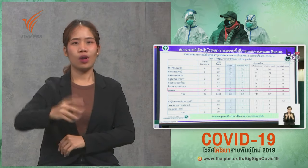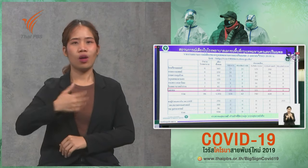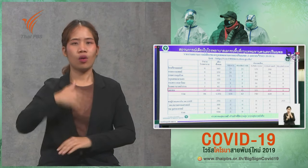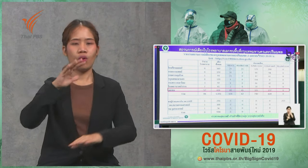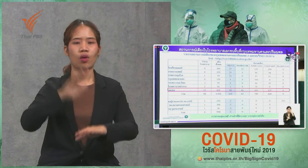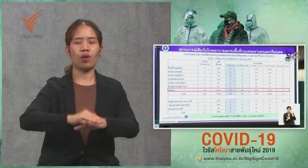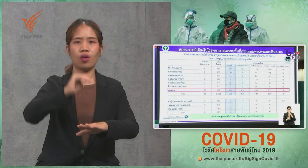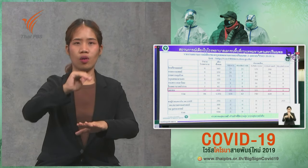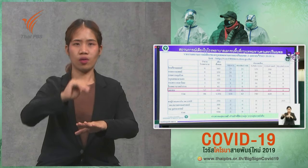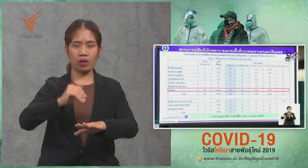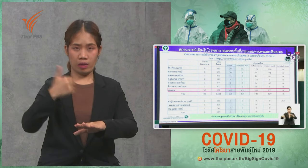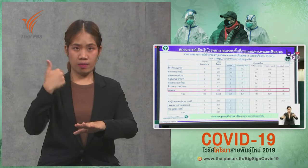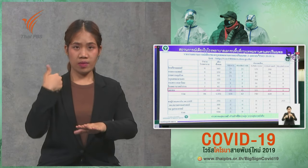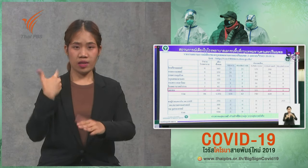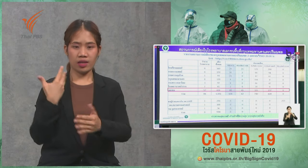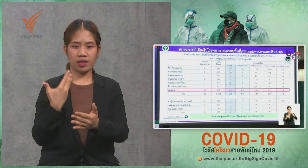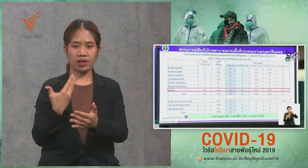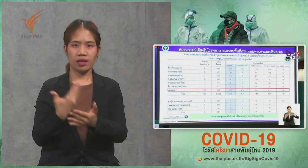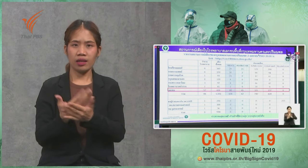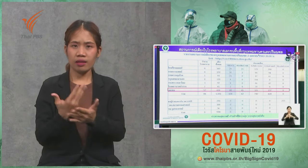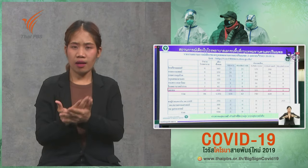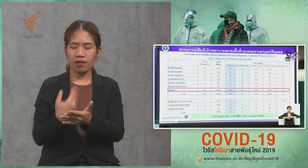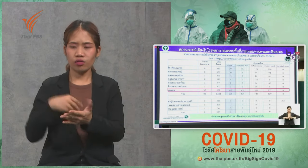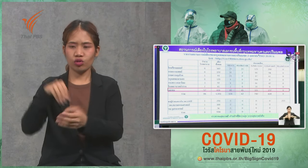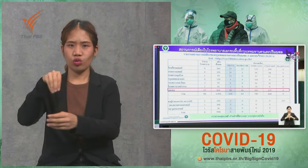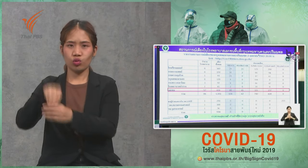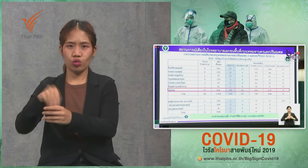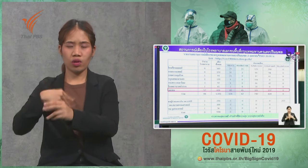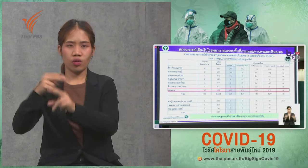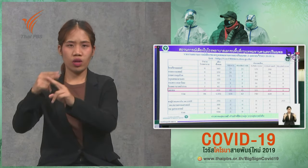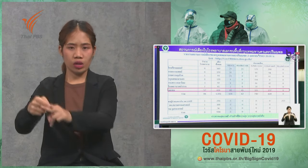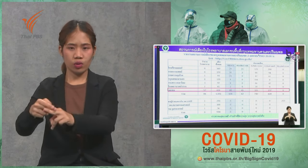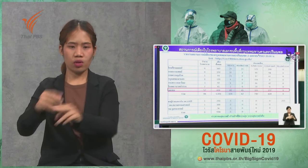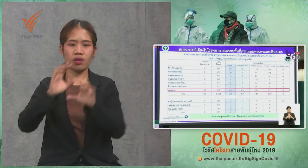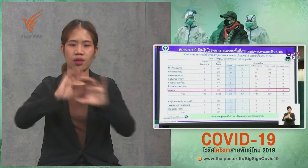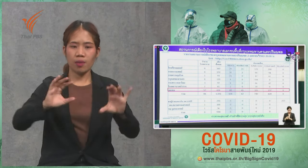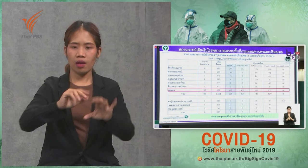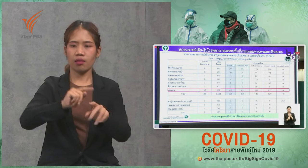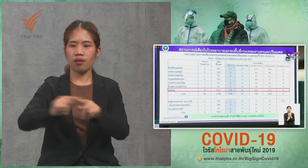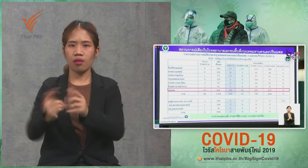ครับที่เป็นต้นทุนของประเทศไทยที่อยู่ในเอกชนมาร่วมอย่างเต็มที่นะครับ